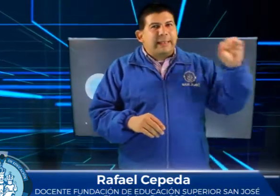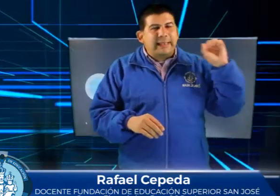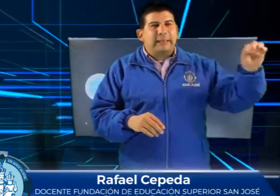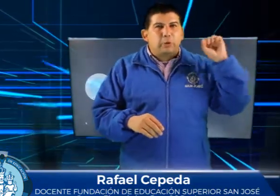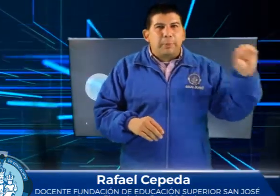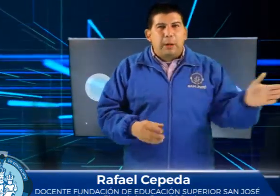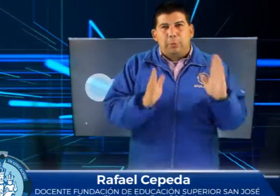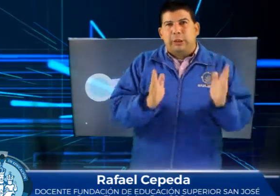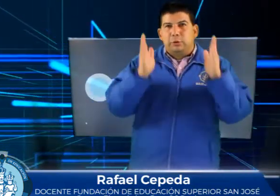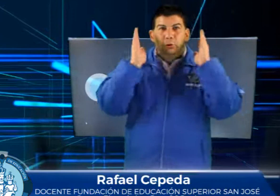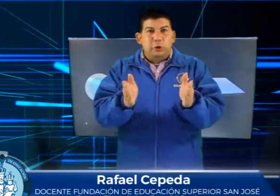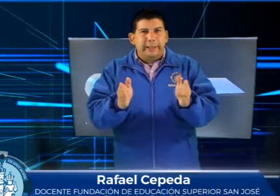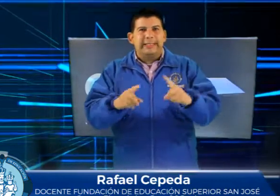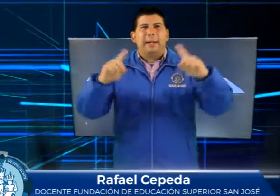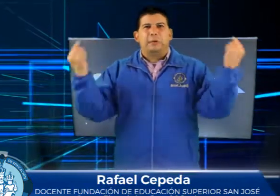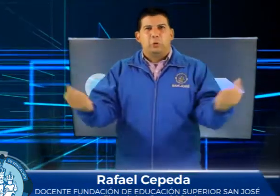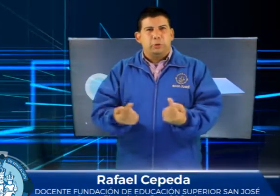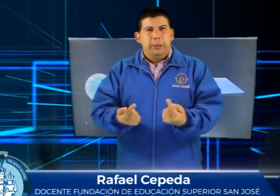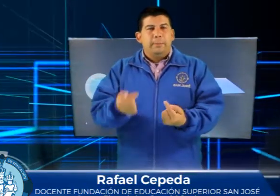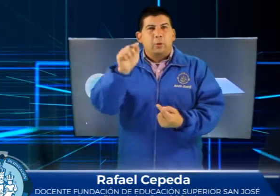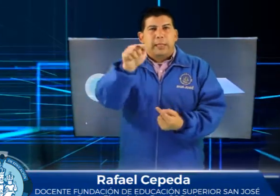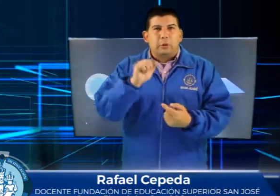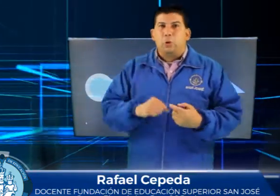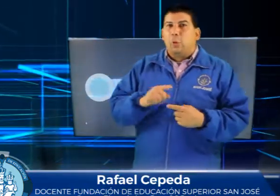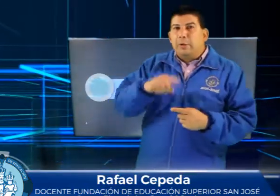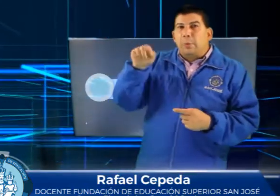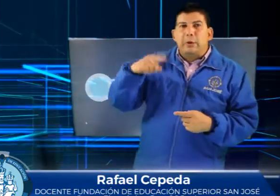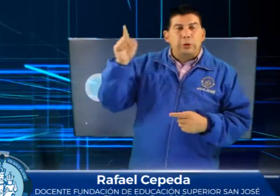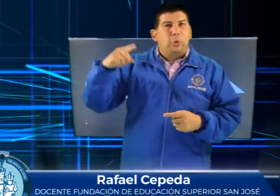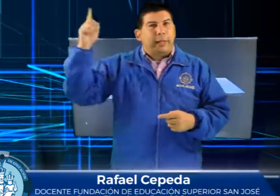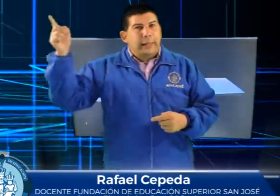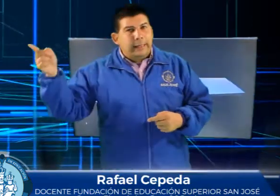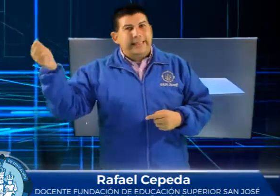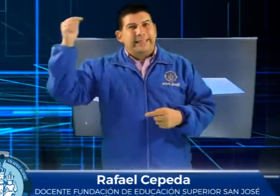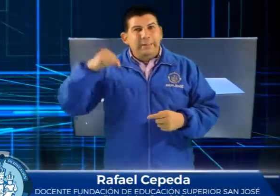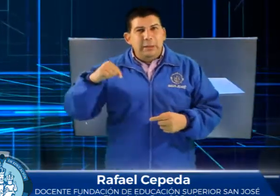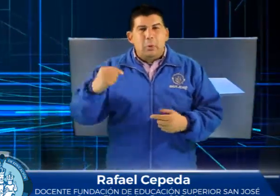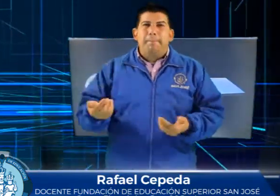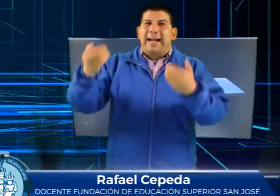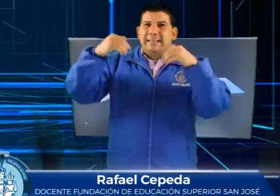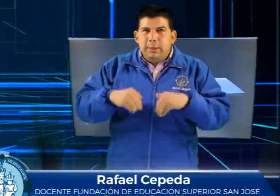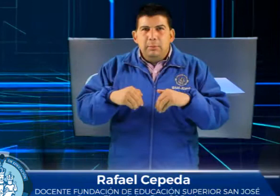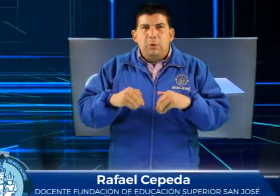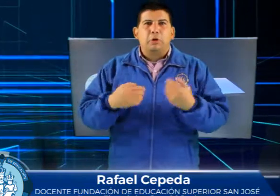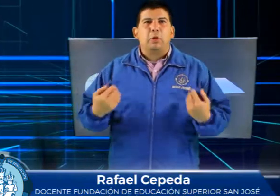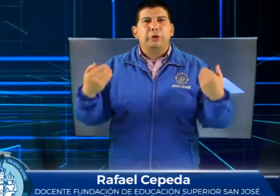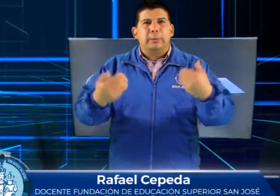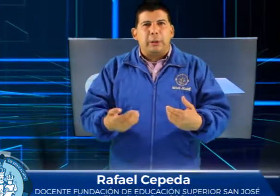al sector privado porque su función es para todos por tanto como él no puede contribuir desde sí mismo para sí mismo todos tenemos que